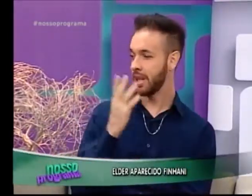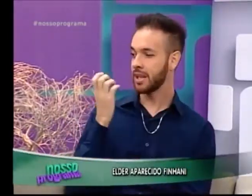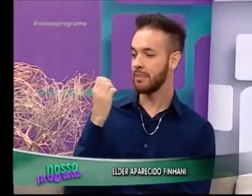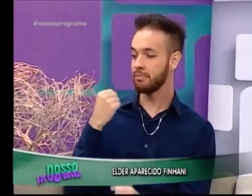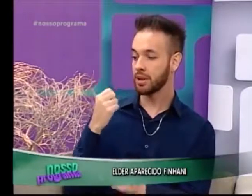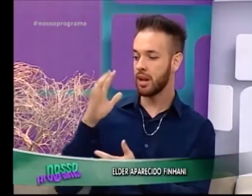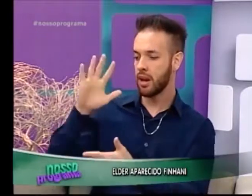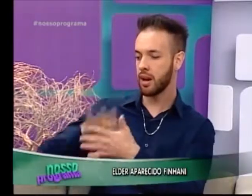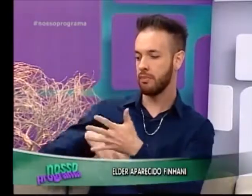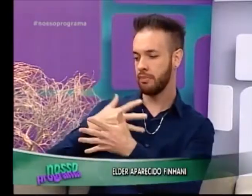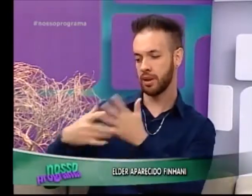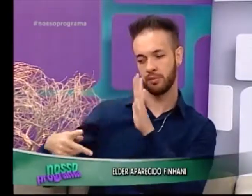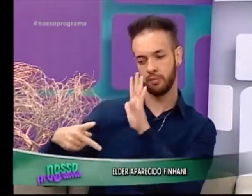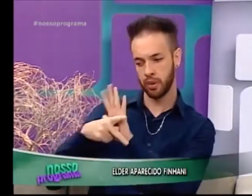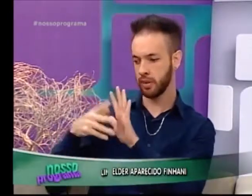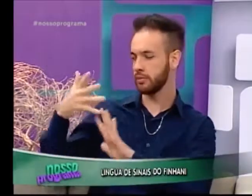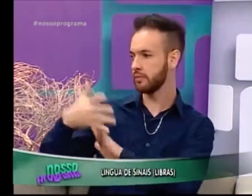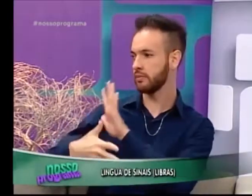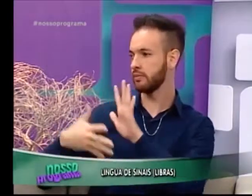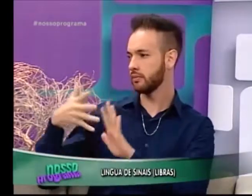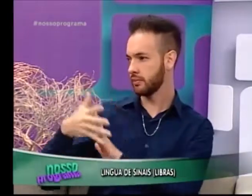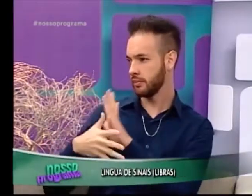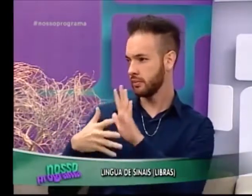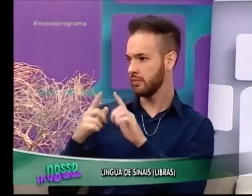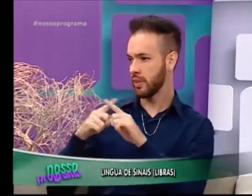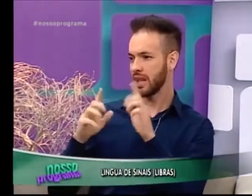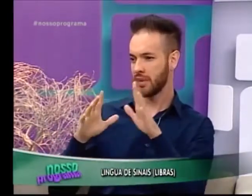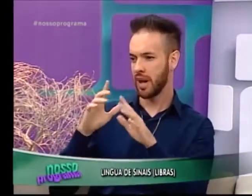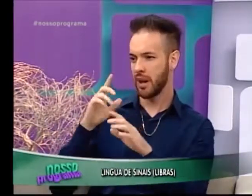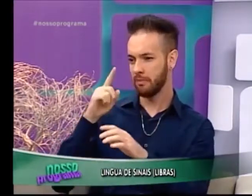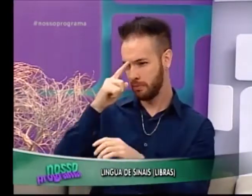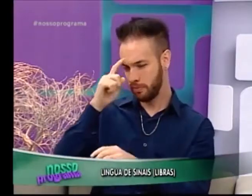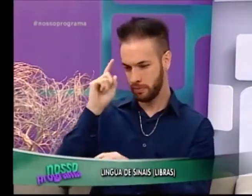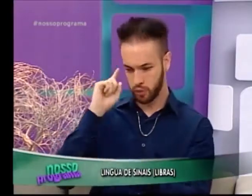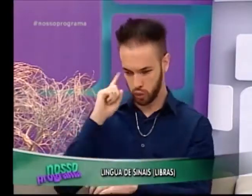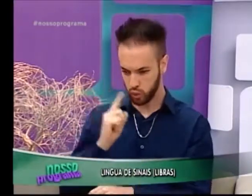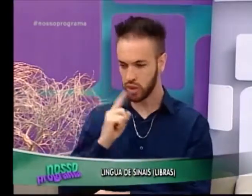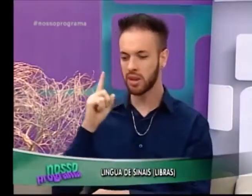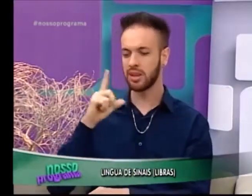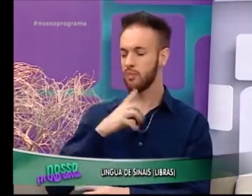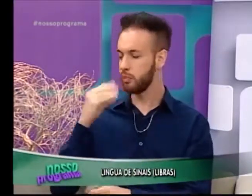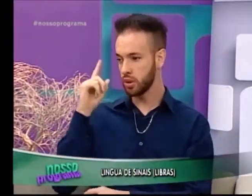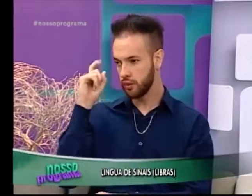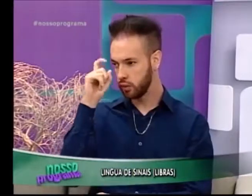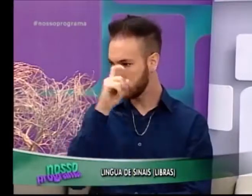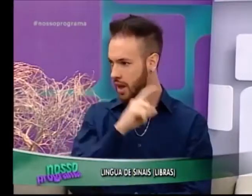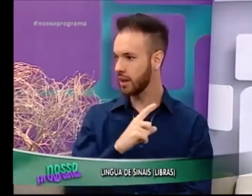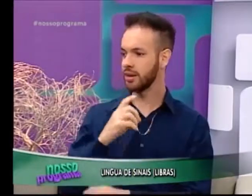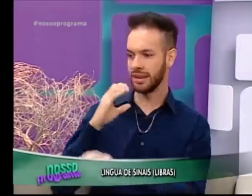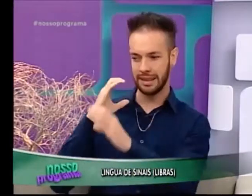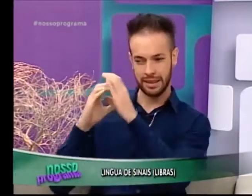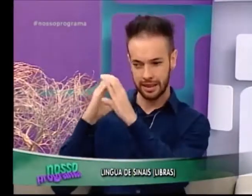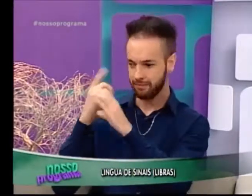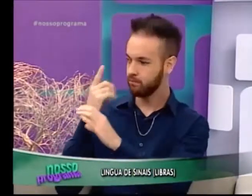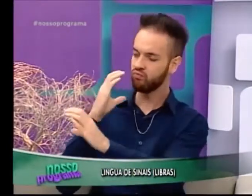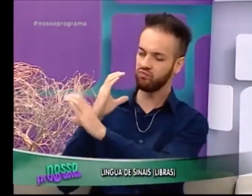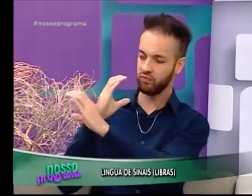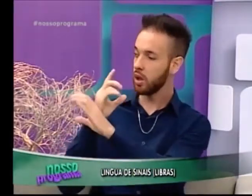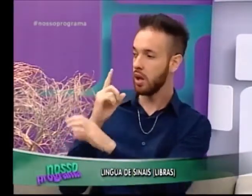palavrinhas. Porque existe a Libras, ela é própria para o surdo, é diferente do português. comunicação é